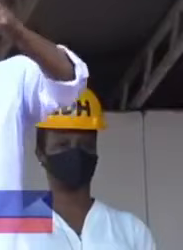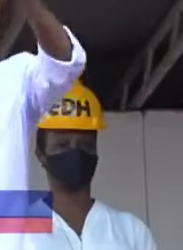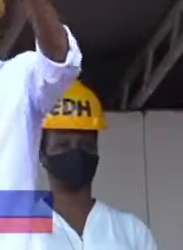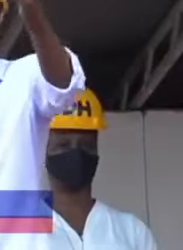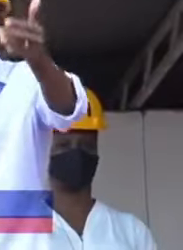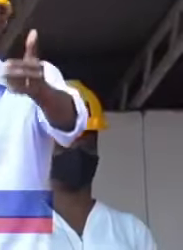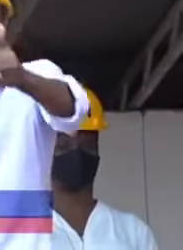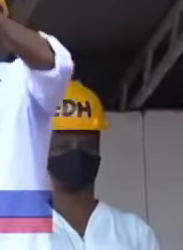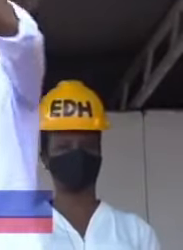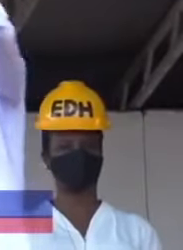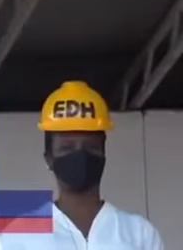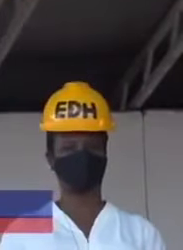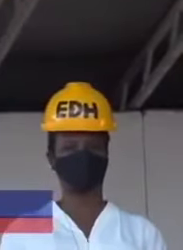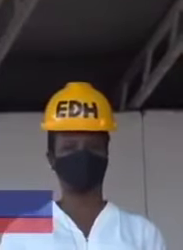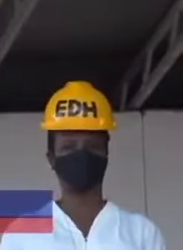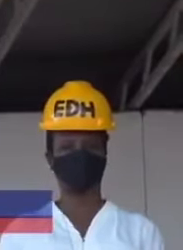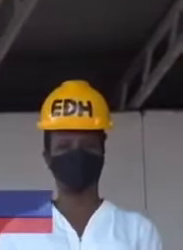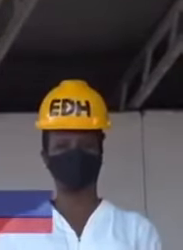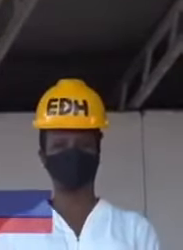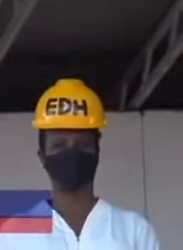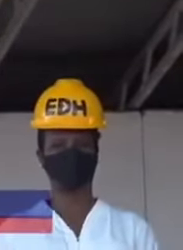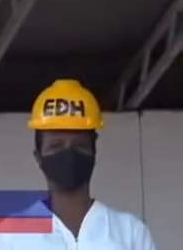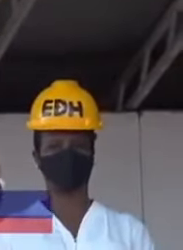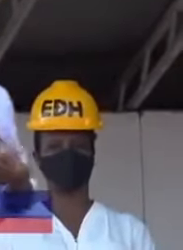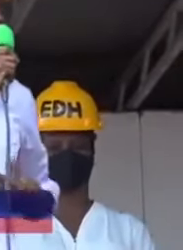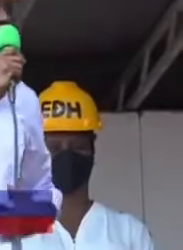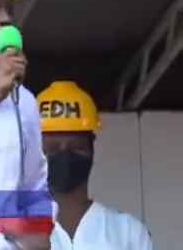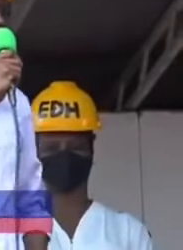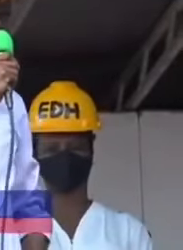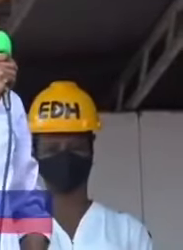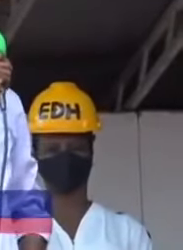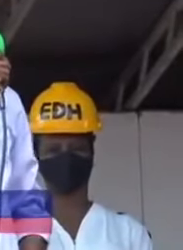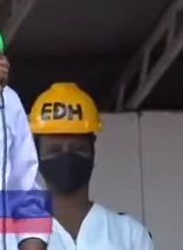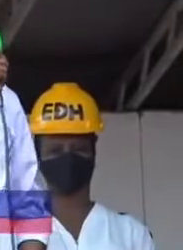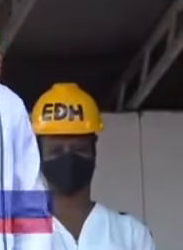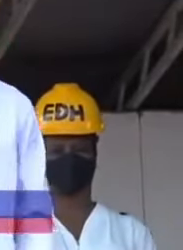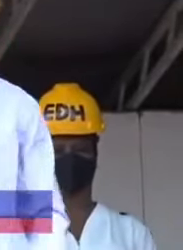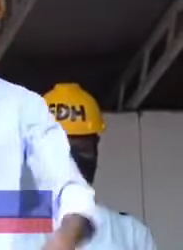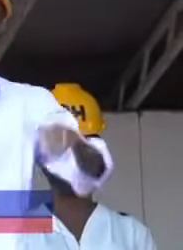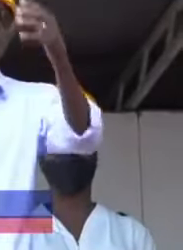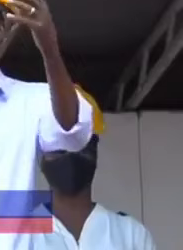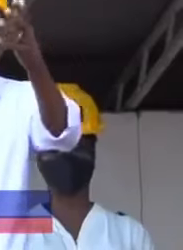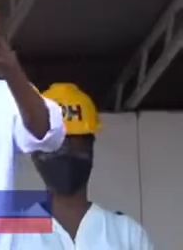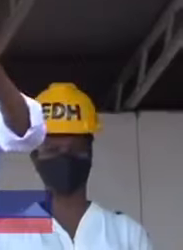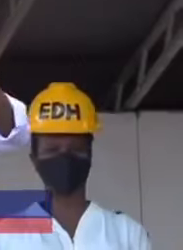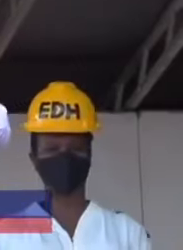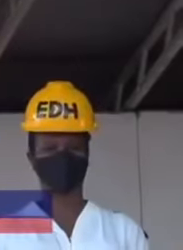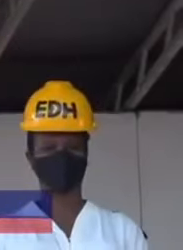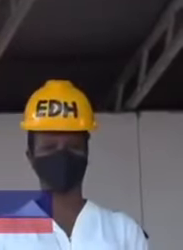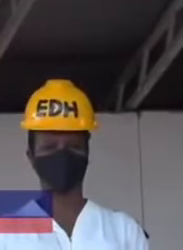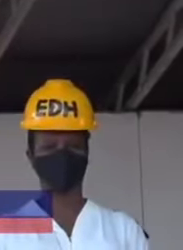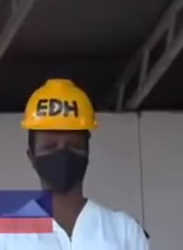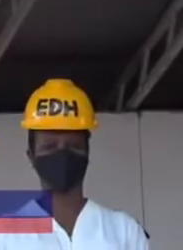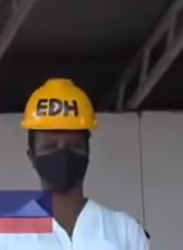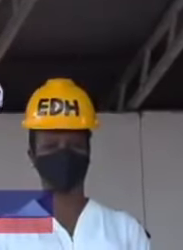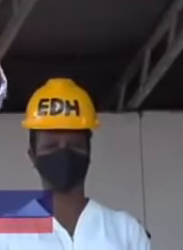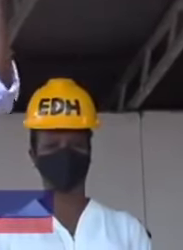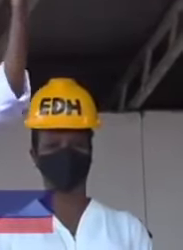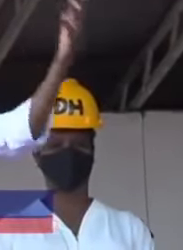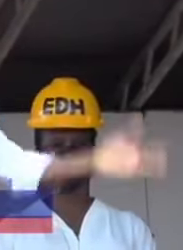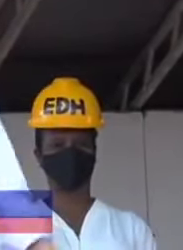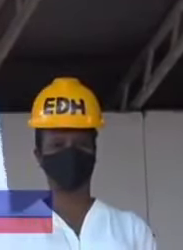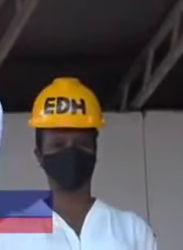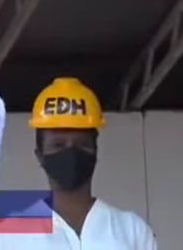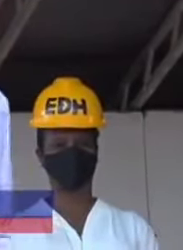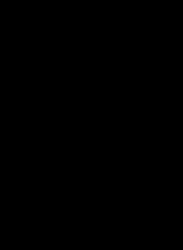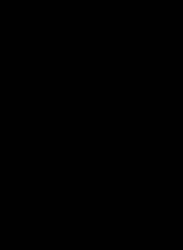tu prends comme engagement avec la population. Même j'en moi, même l'homme dans la campagne, je prends engagement avec nous, je dis, je vais mettre